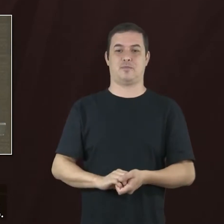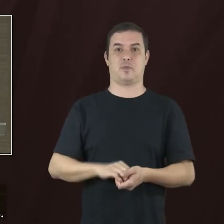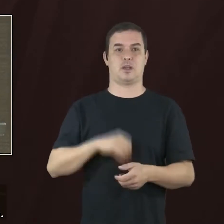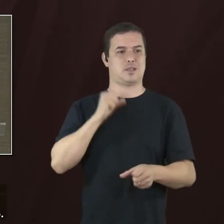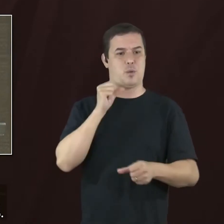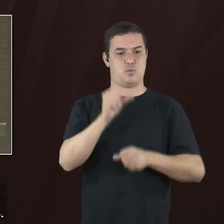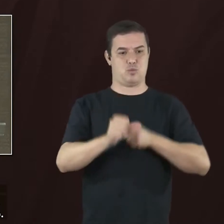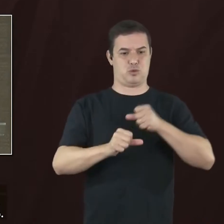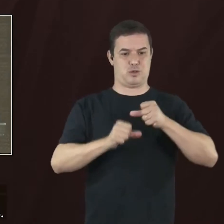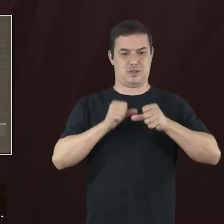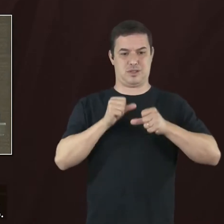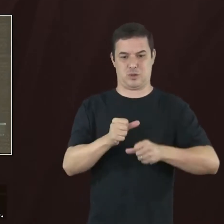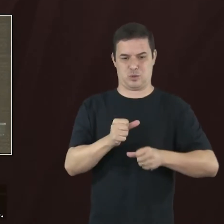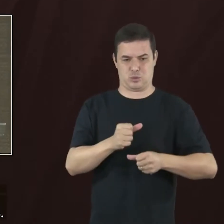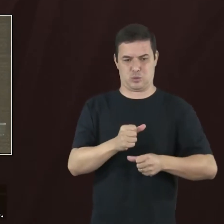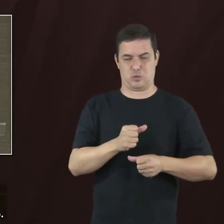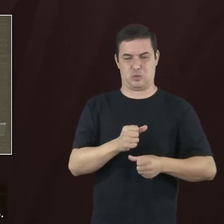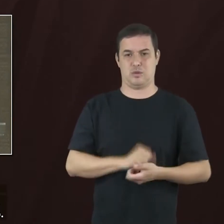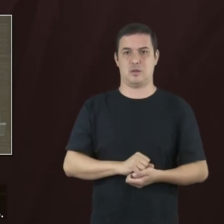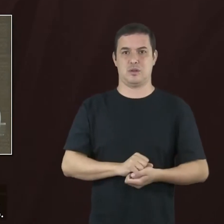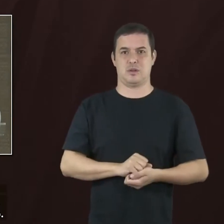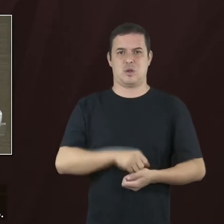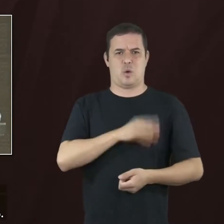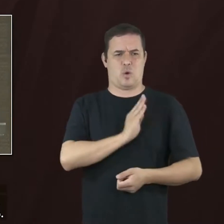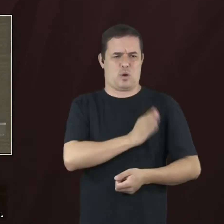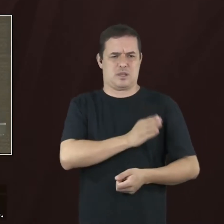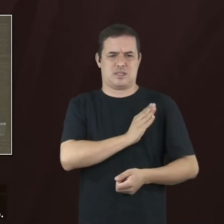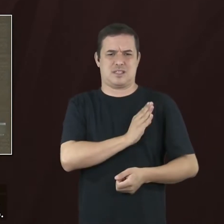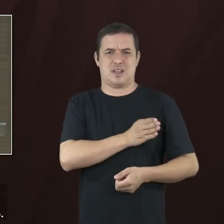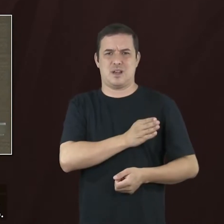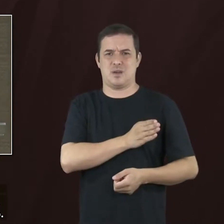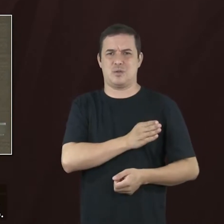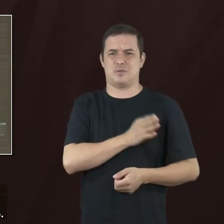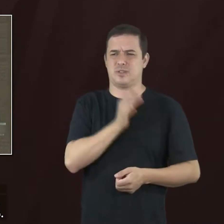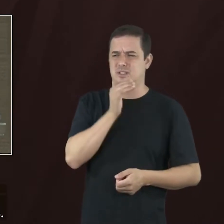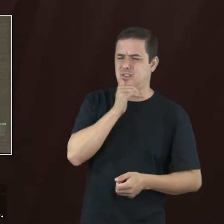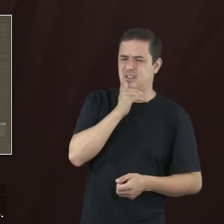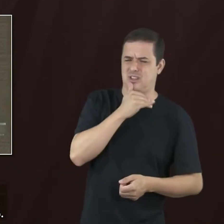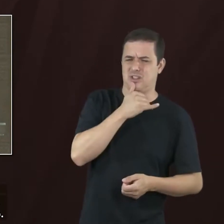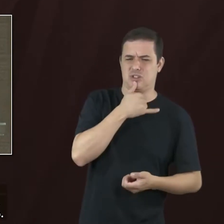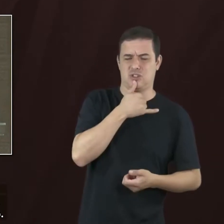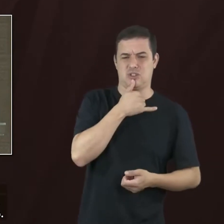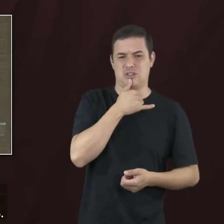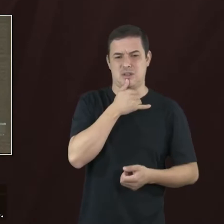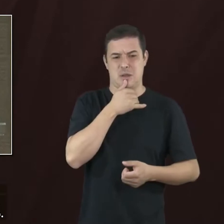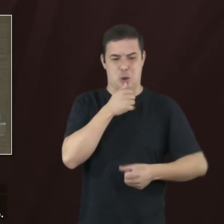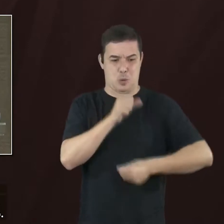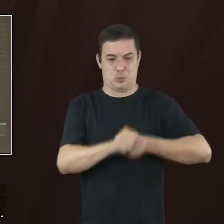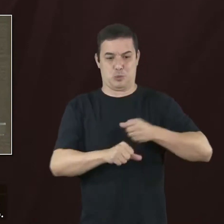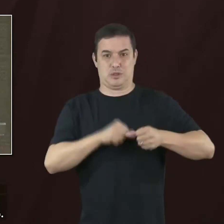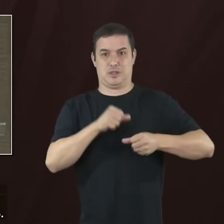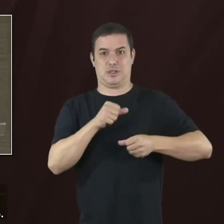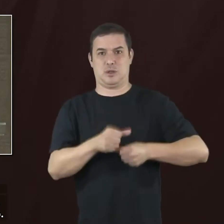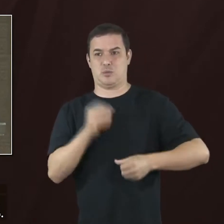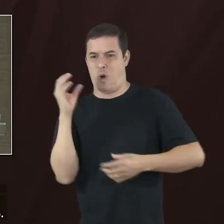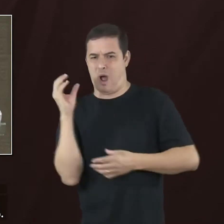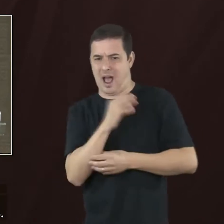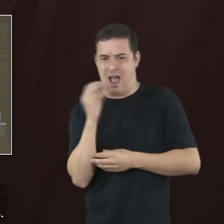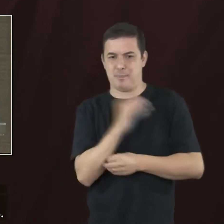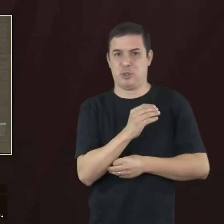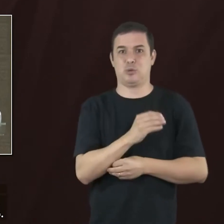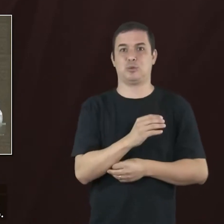de estado, de um estado de apatia, de um estado desanimada, para um estado de urgência,